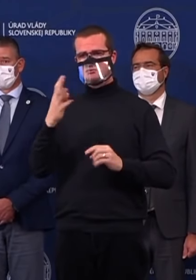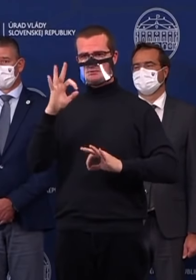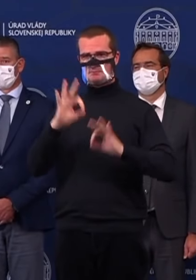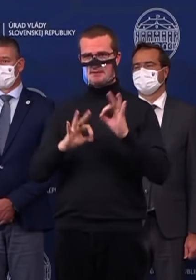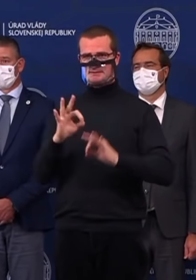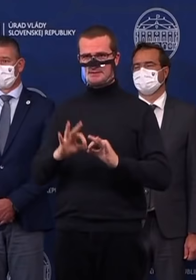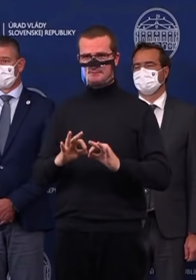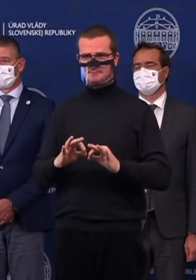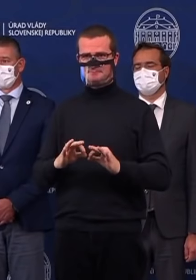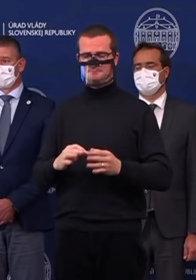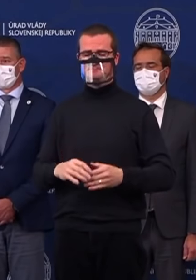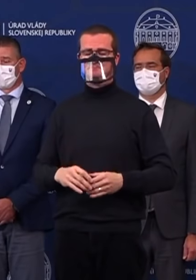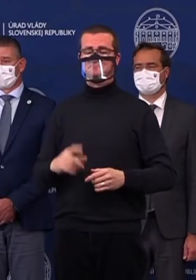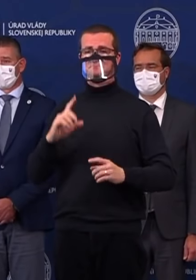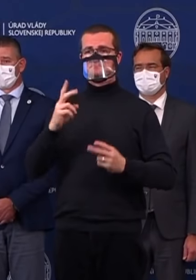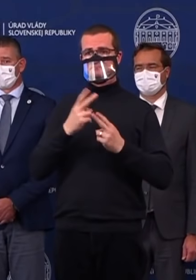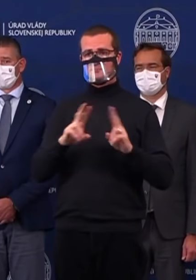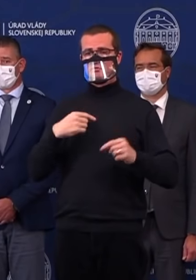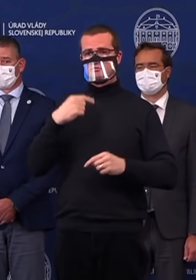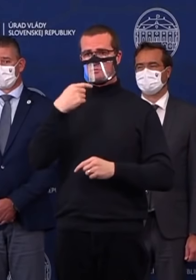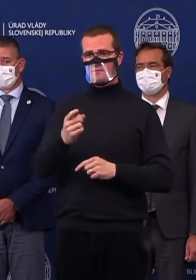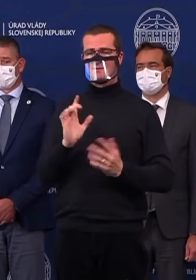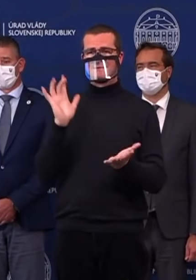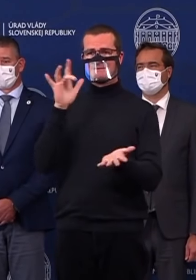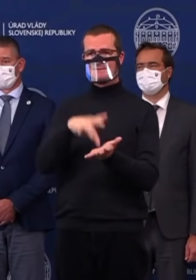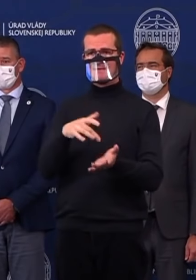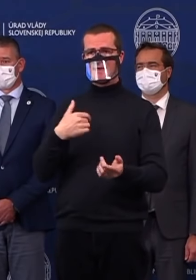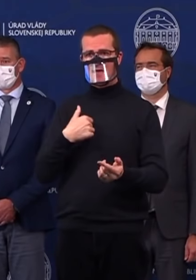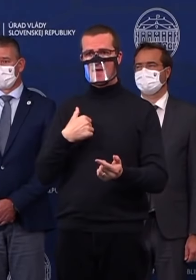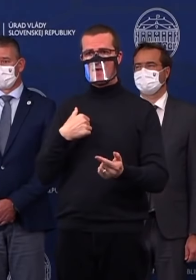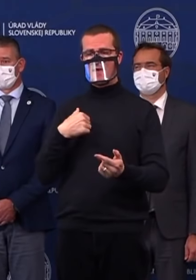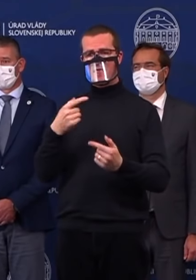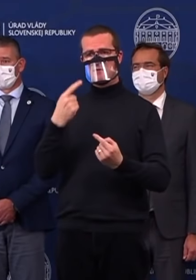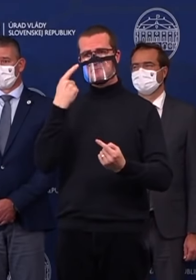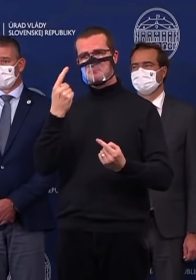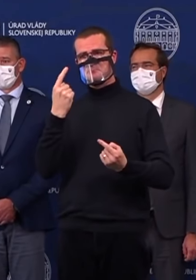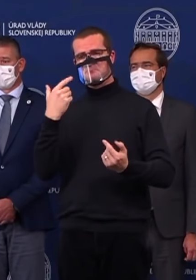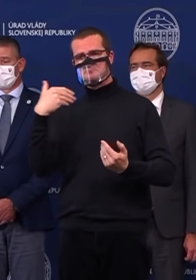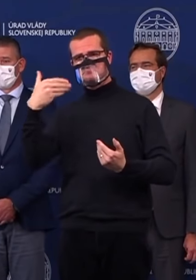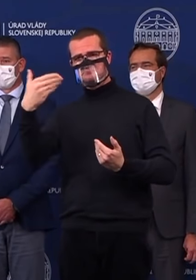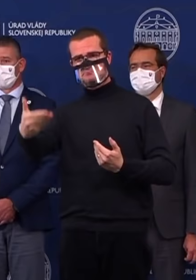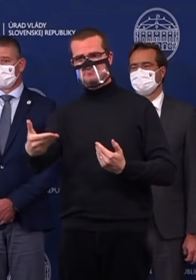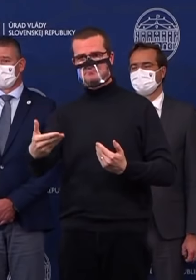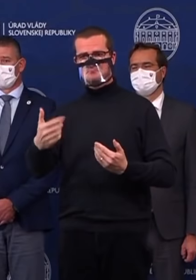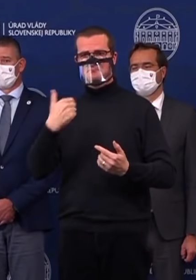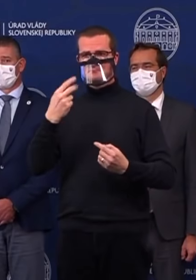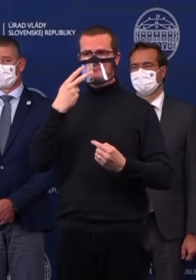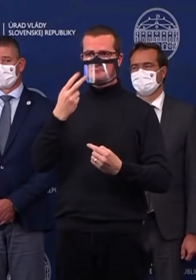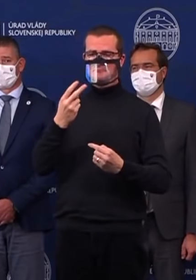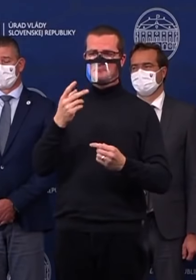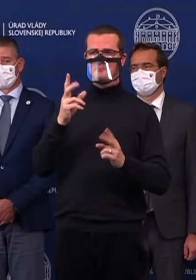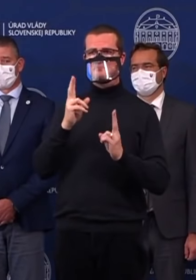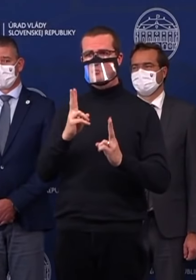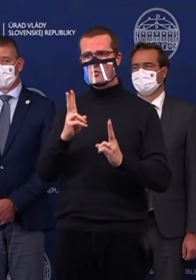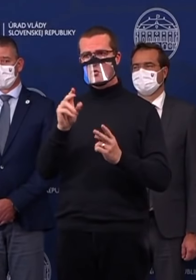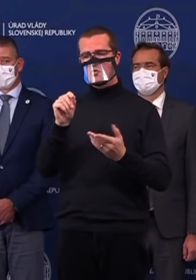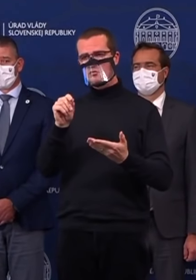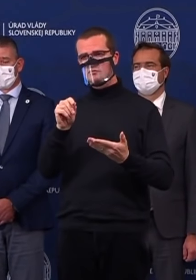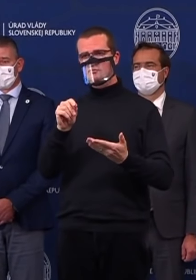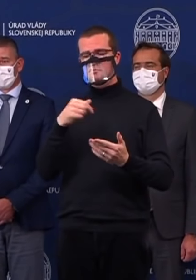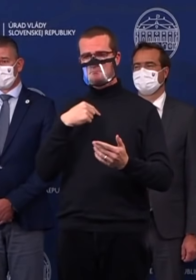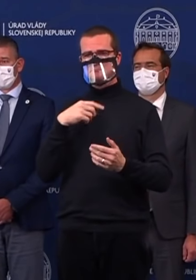40%. Môžem povedať, že cieľ, ktorý sme si stanovili a odhady, ktoré sme s odhadmi, s ktorými sme do toho išli,